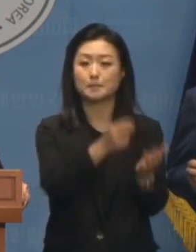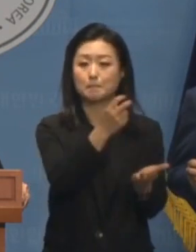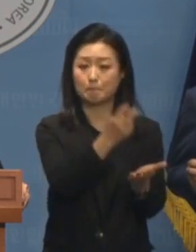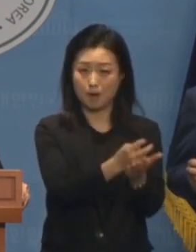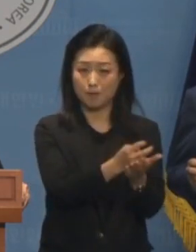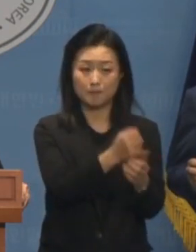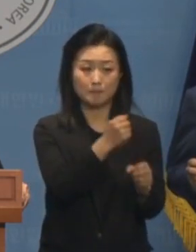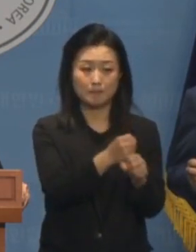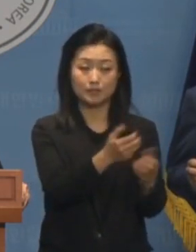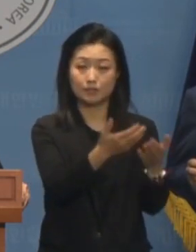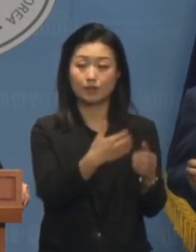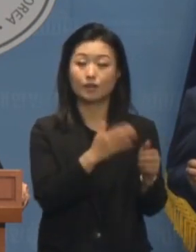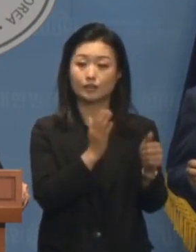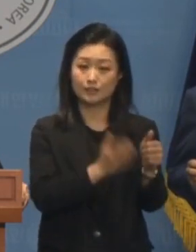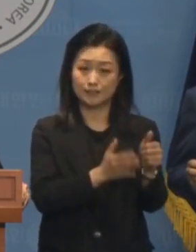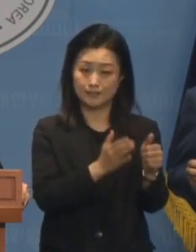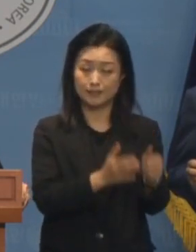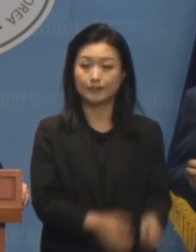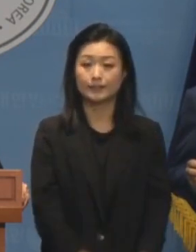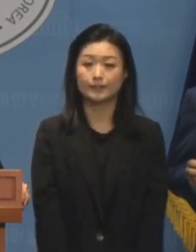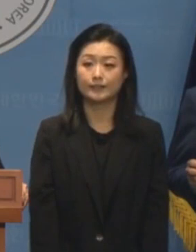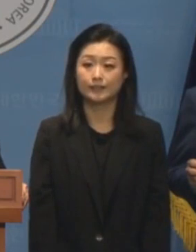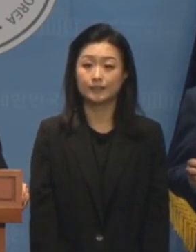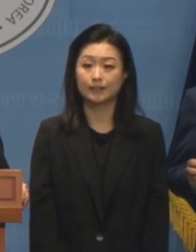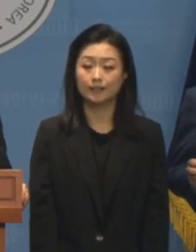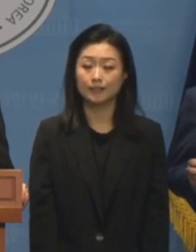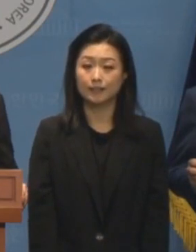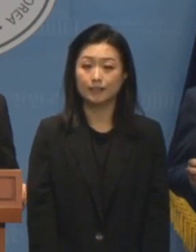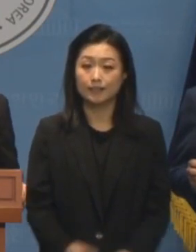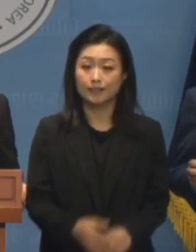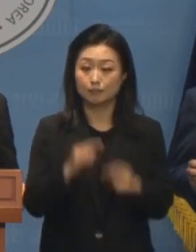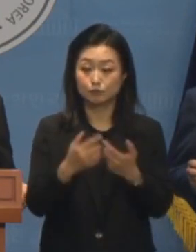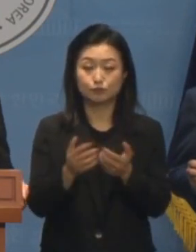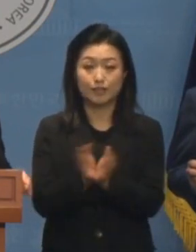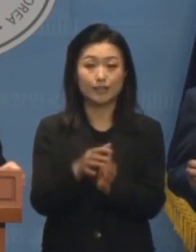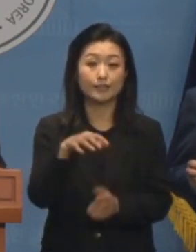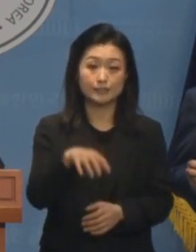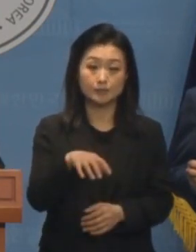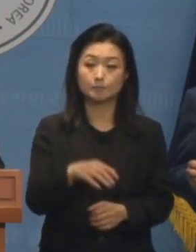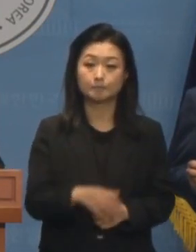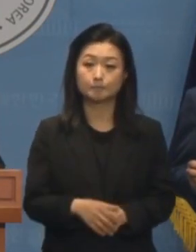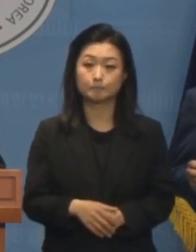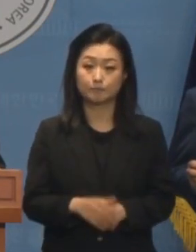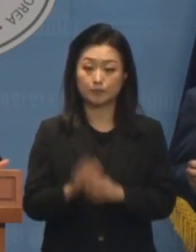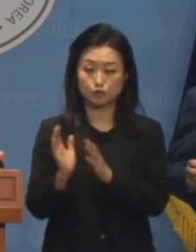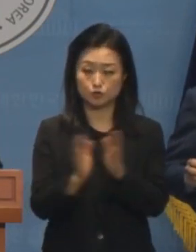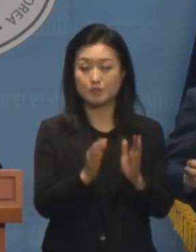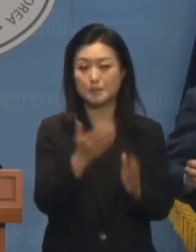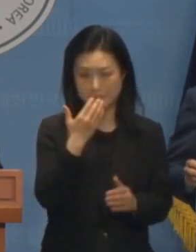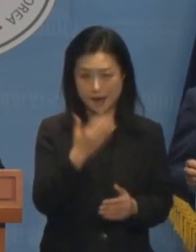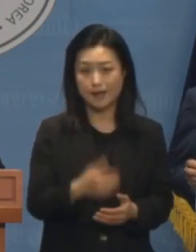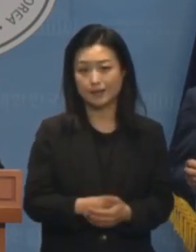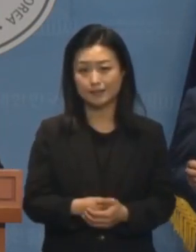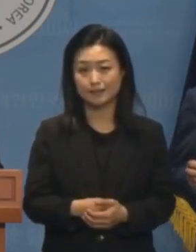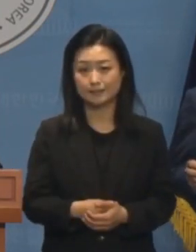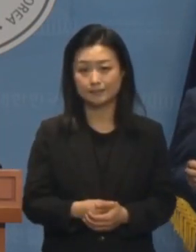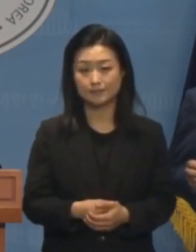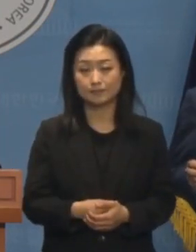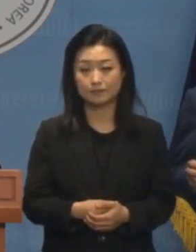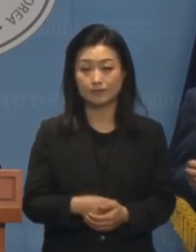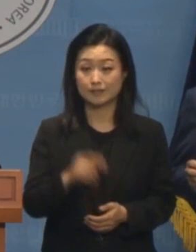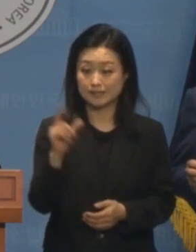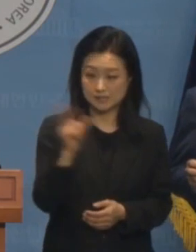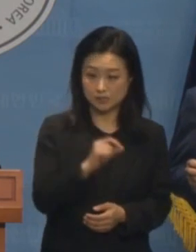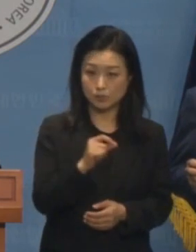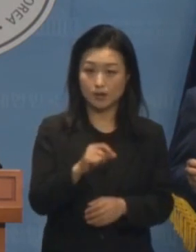법안까지 검토해야 되고 제출해야 될 것입니다. 저희 더불어민주당은 그럴 준비가 돼 있고